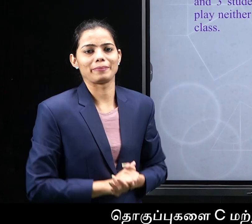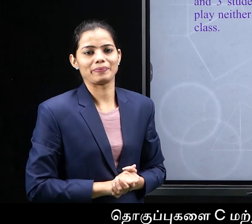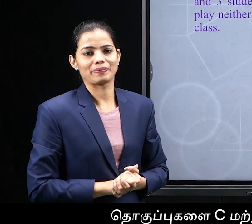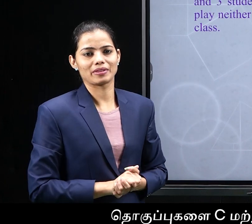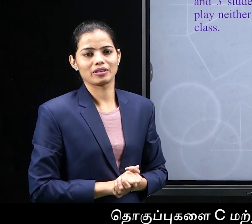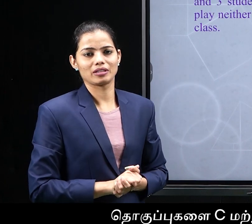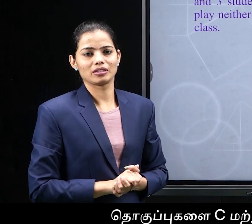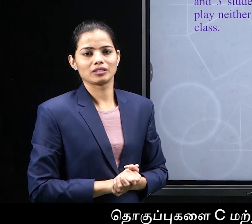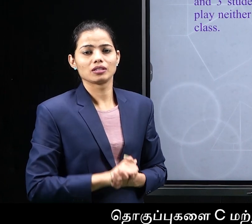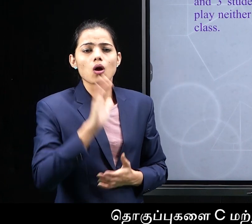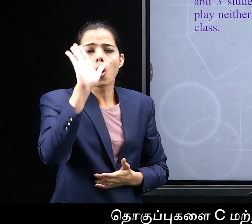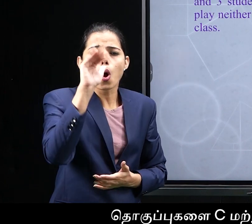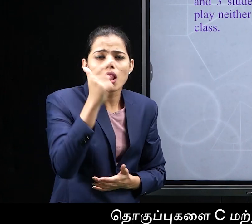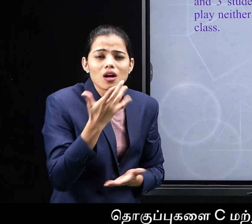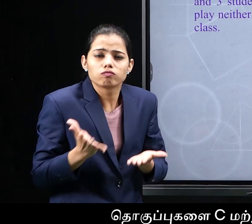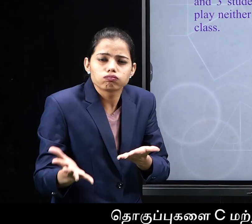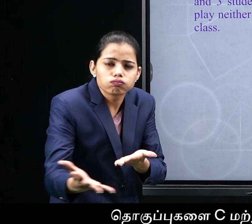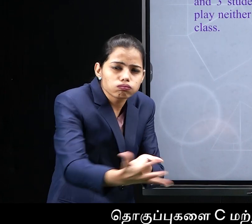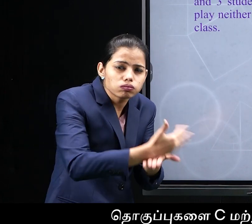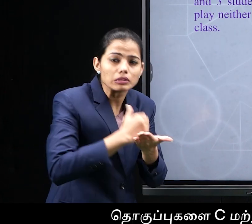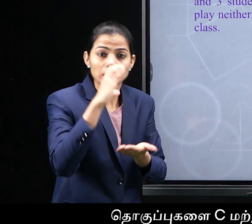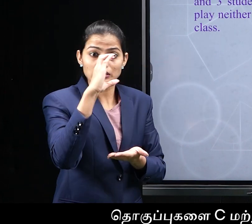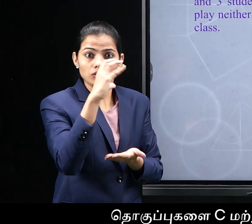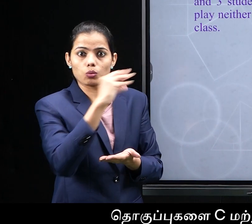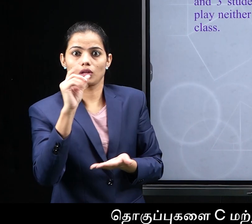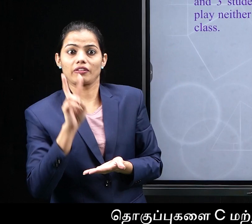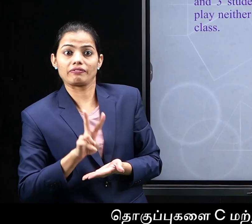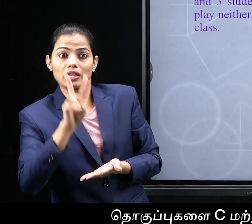தொகுப்புகளை சி மற்றும் வி என்று அழைத்தால் போதும்.